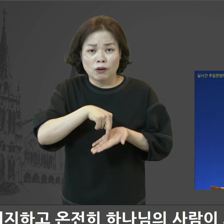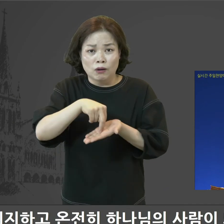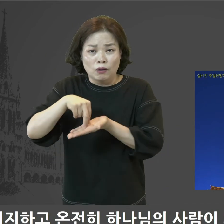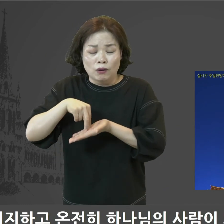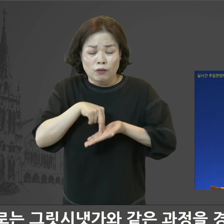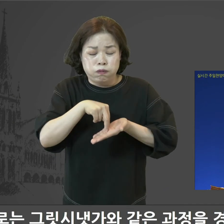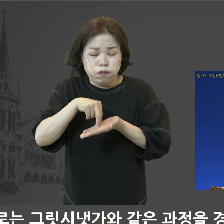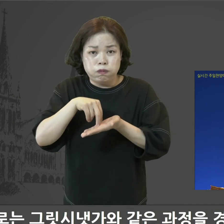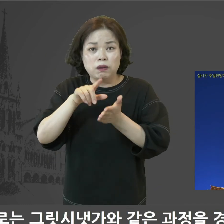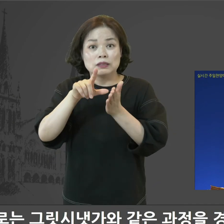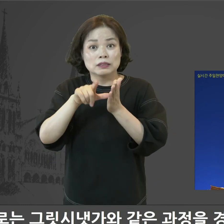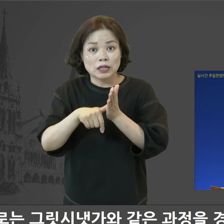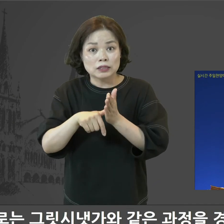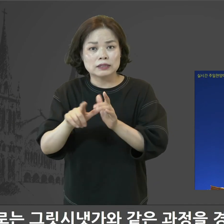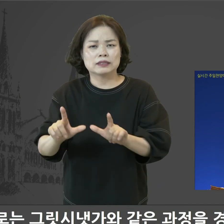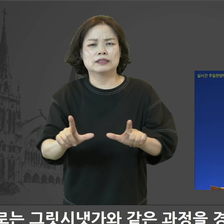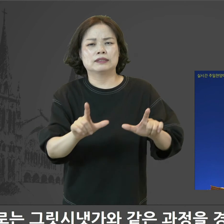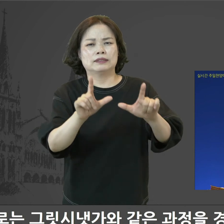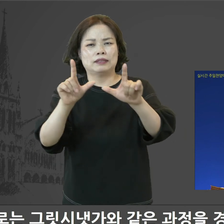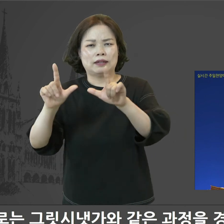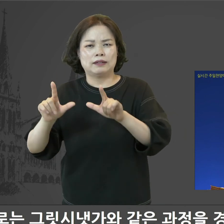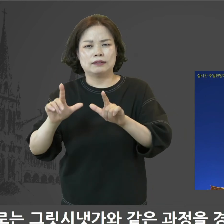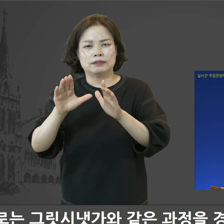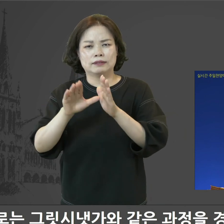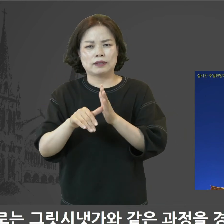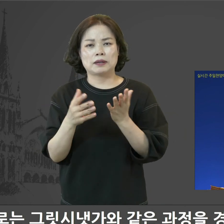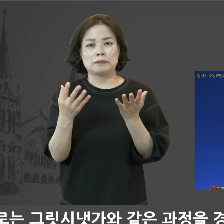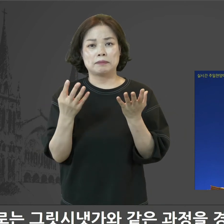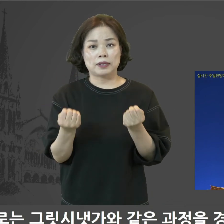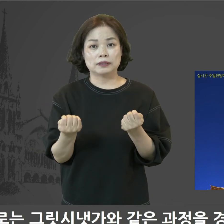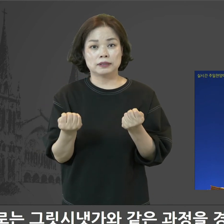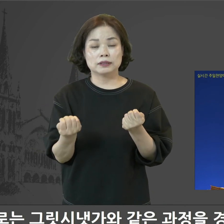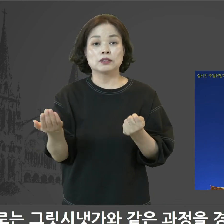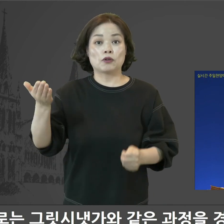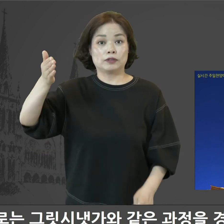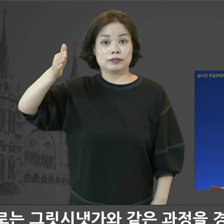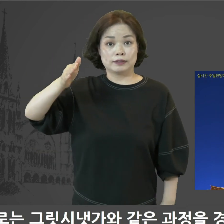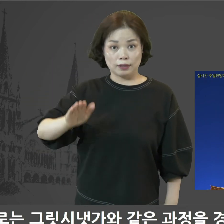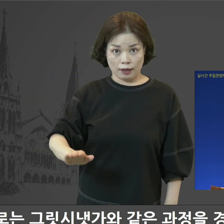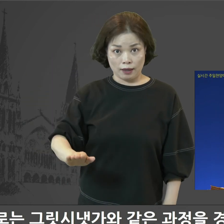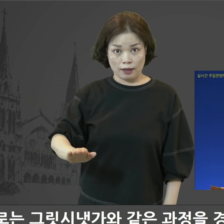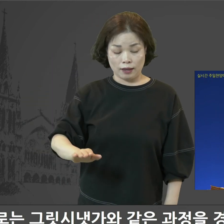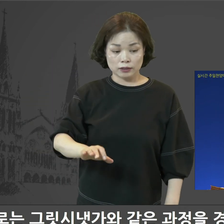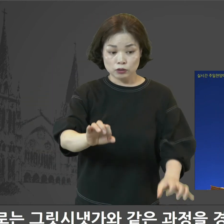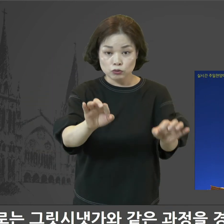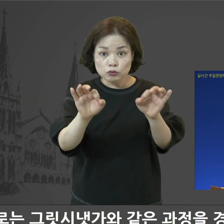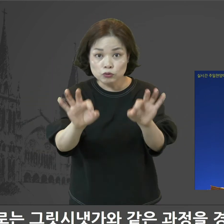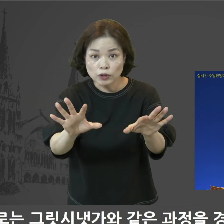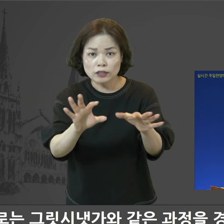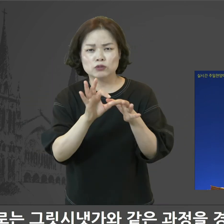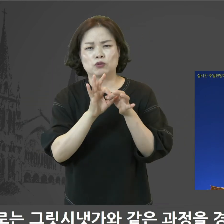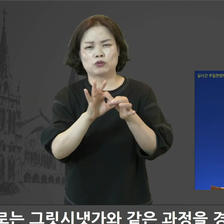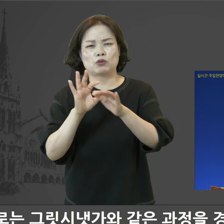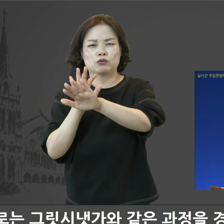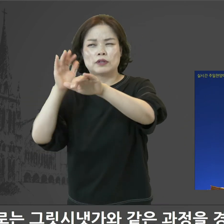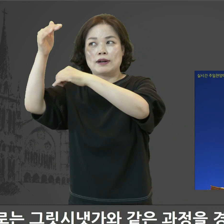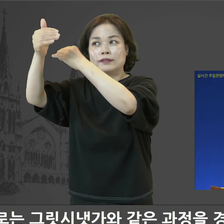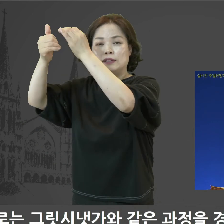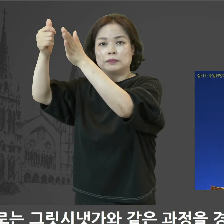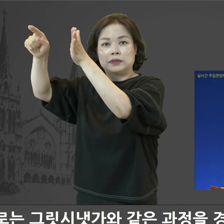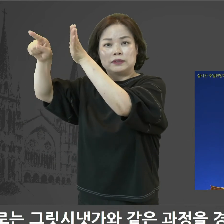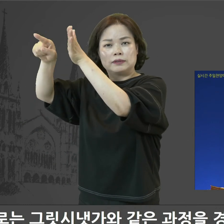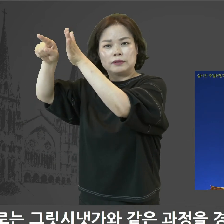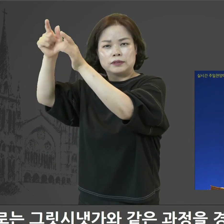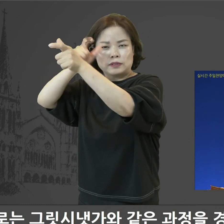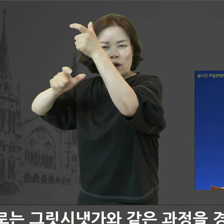적막한 순간을 지내야 할 때가 많이 있습니다. 그런데 그 순간을 통해서 우리는 하나님을